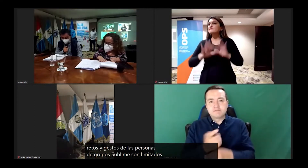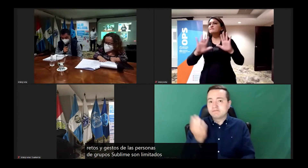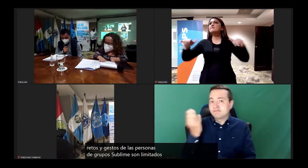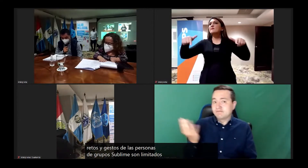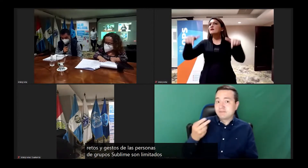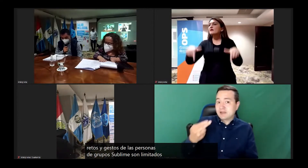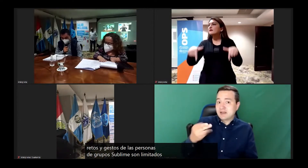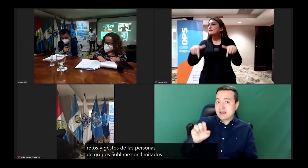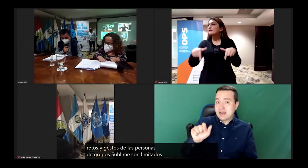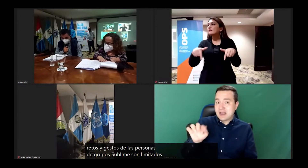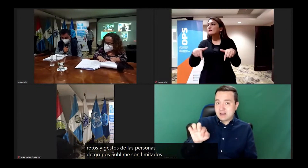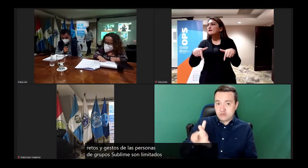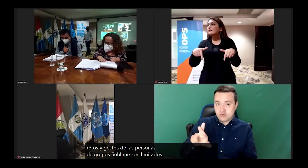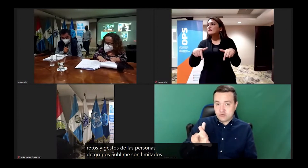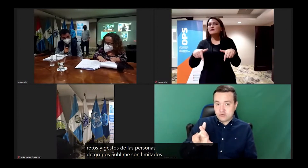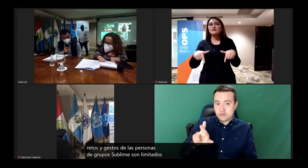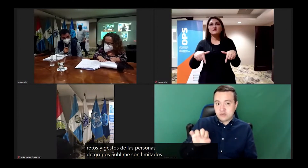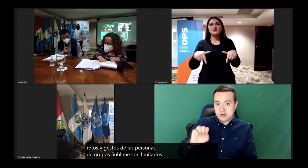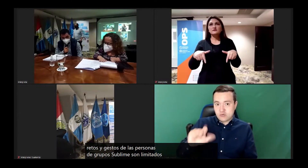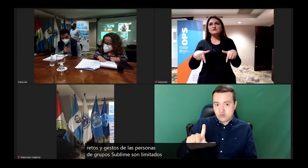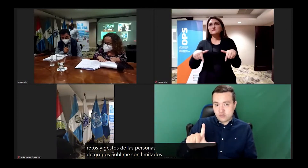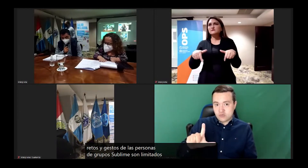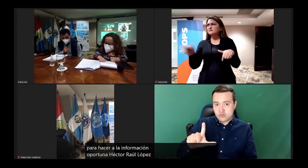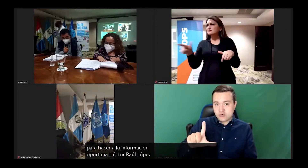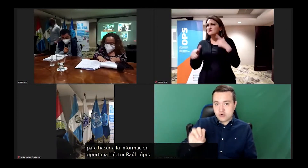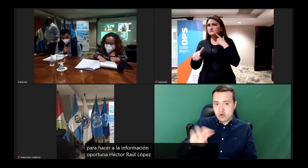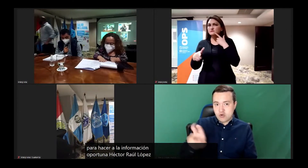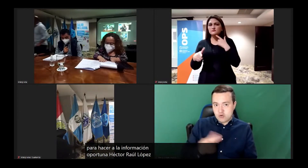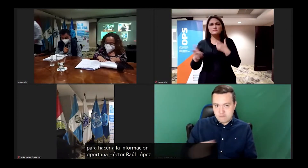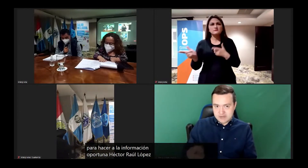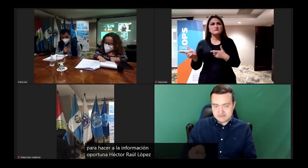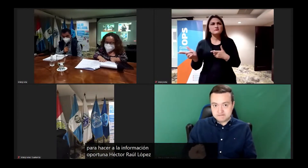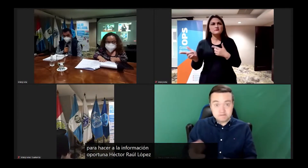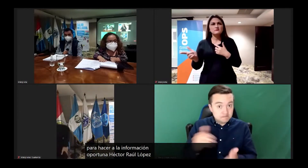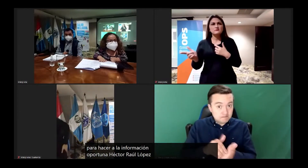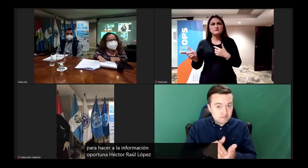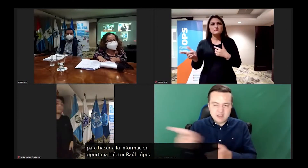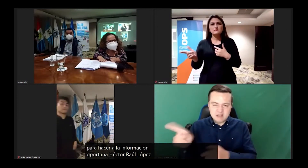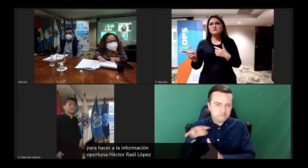López, autogestor. Repito, 10 minutos.